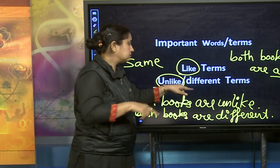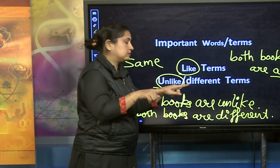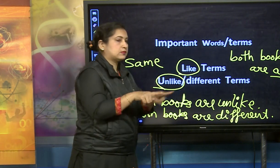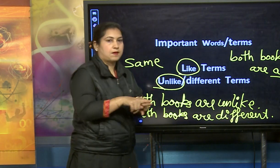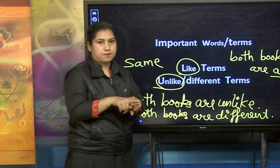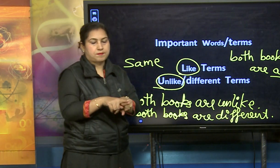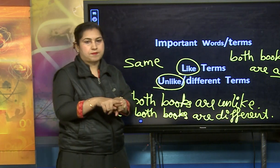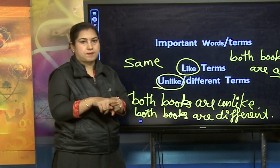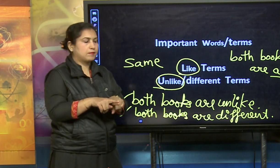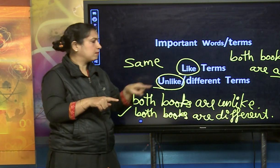है